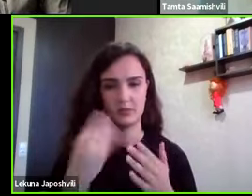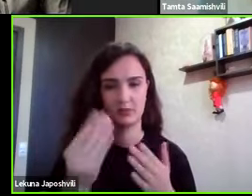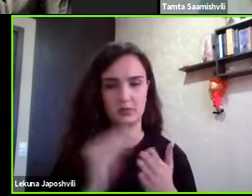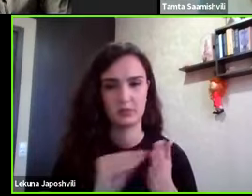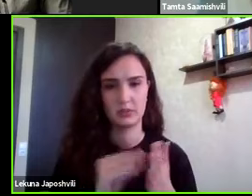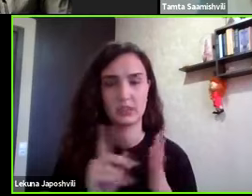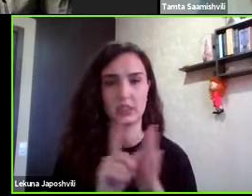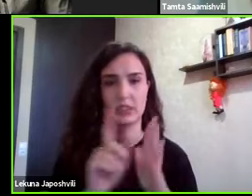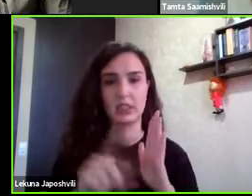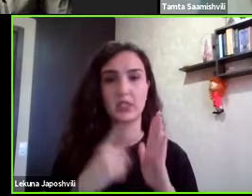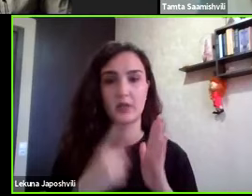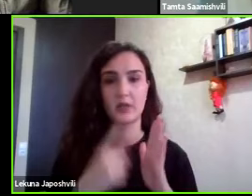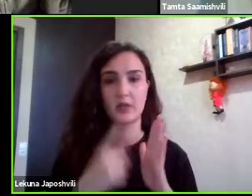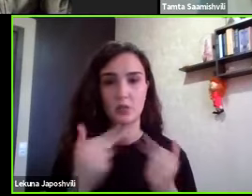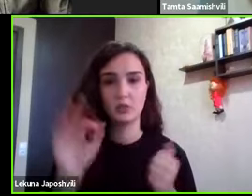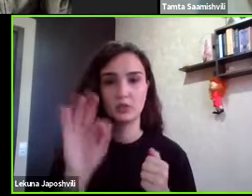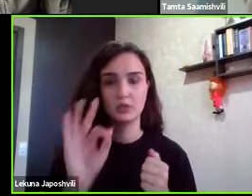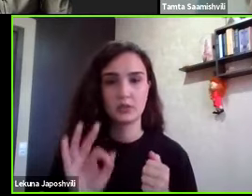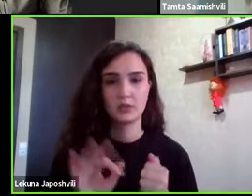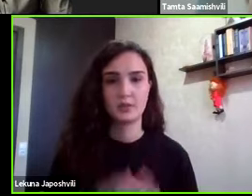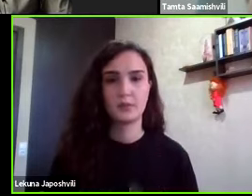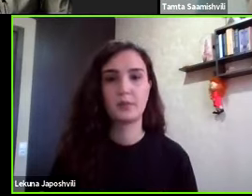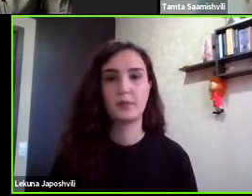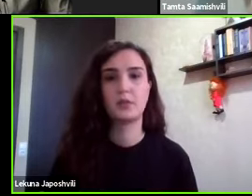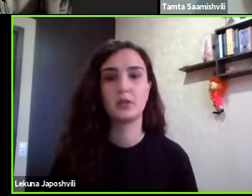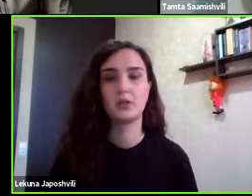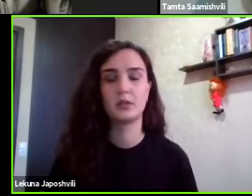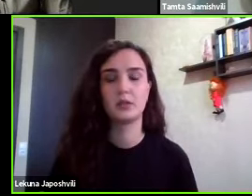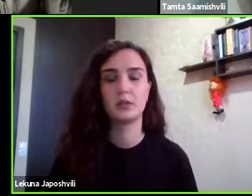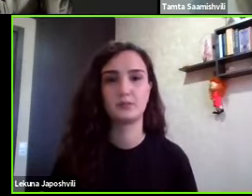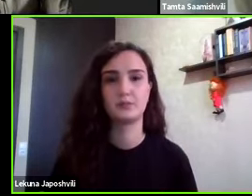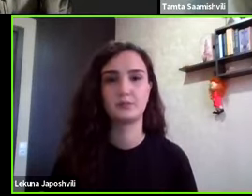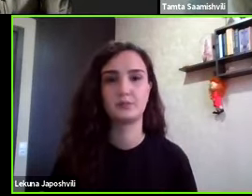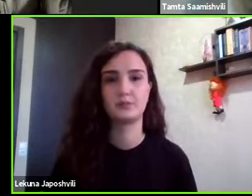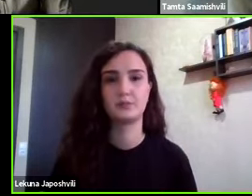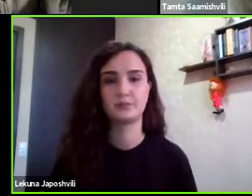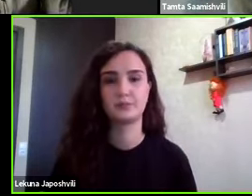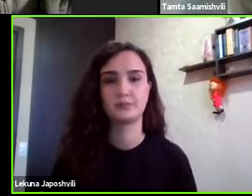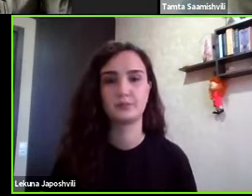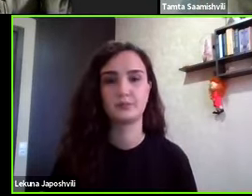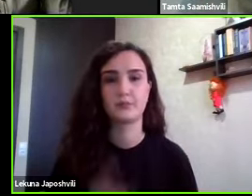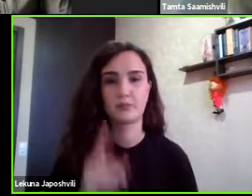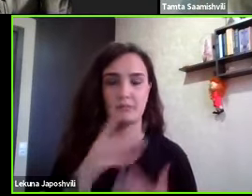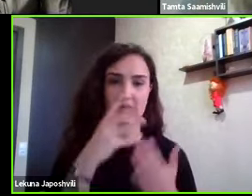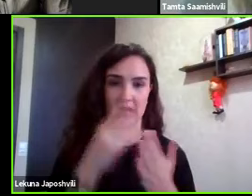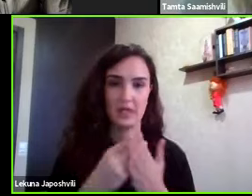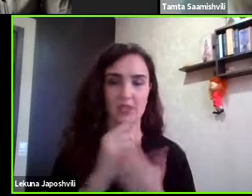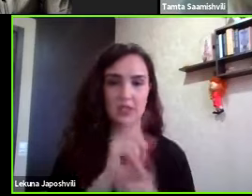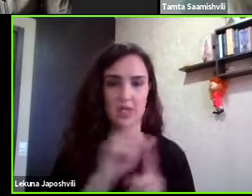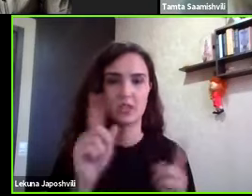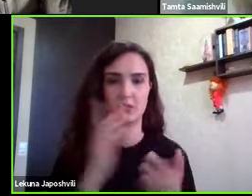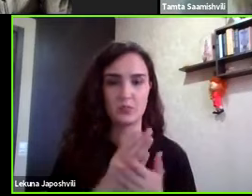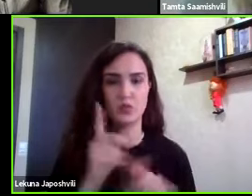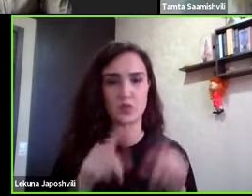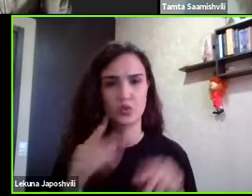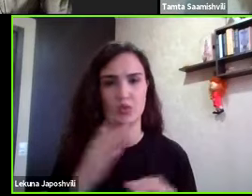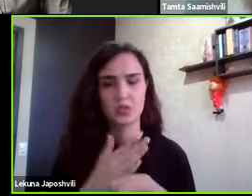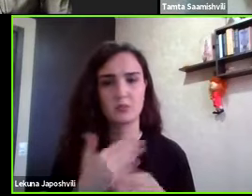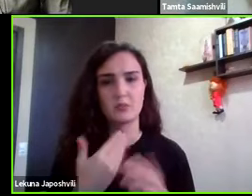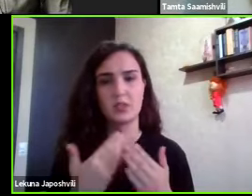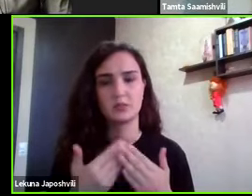ესეთი კითხვაც არის, ხო? ხშირად. ამას თავისი ჩვენებები აქვს და ზოგჯერ არის რომ აი